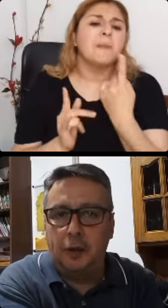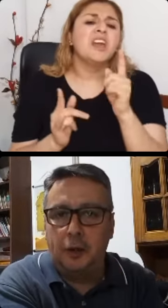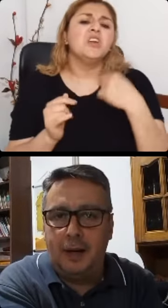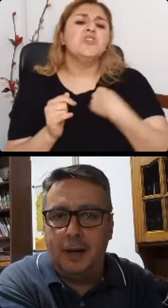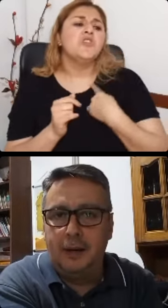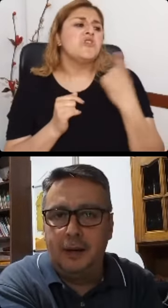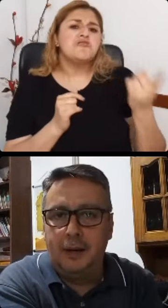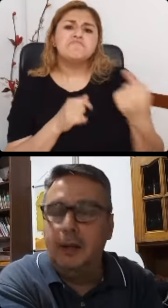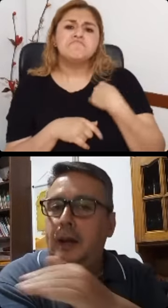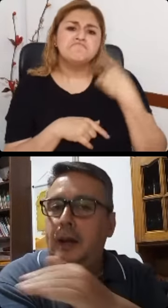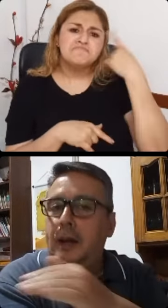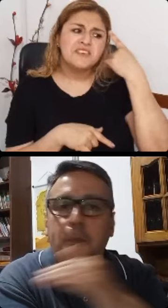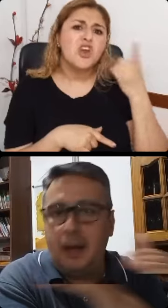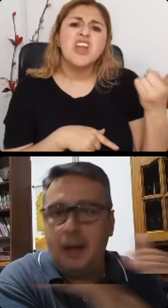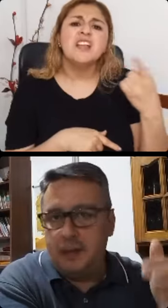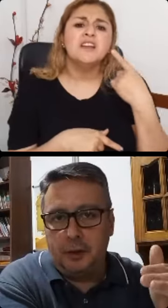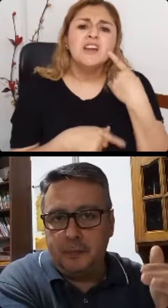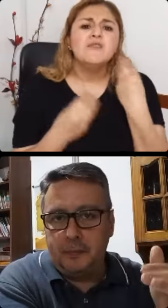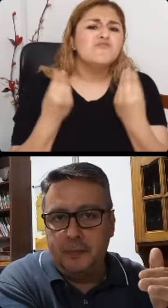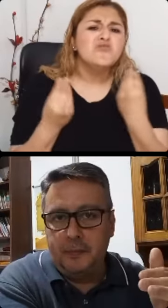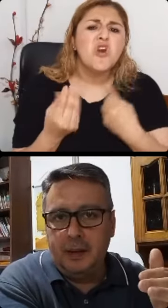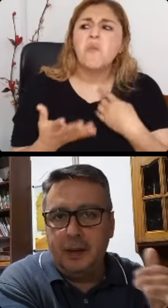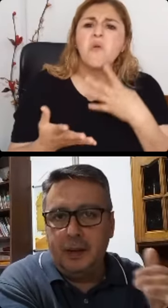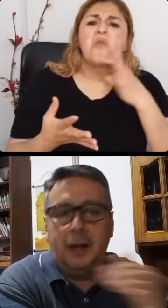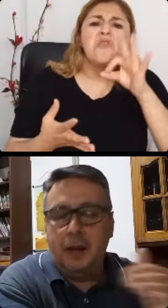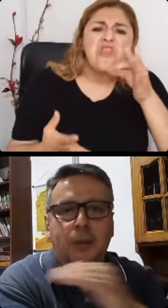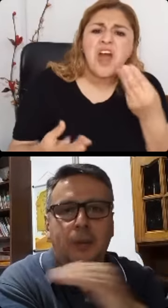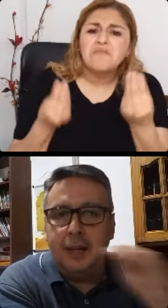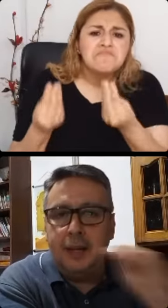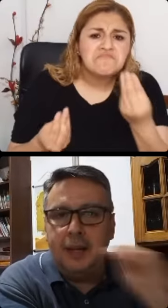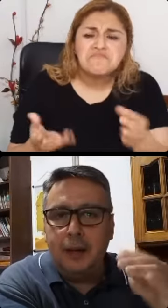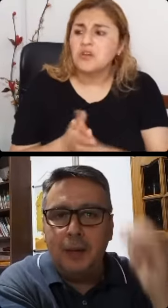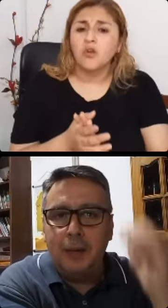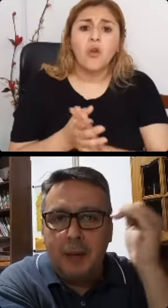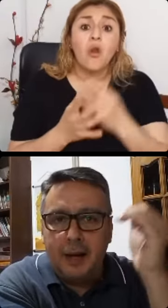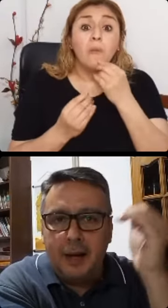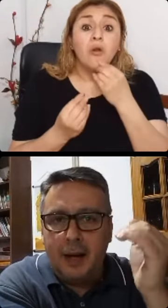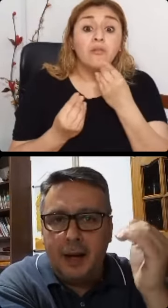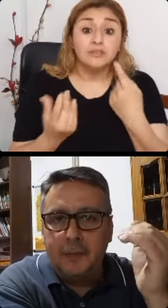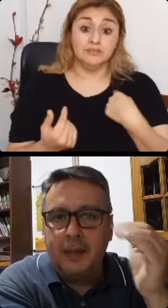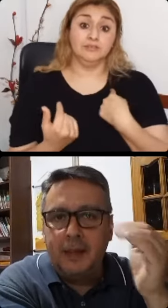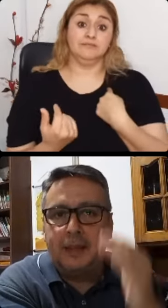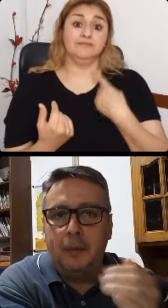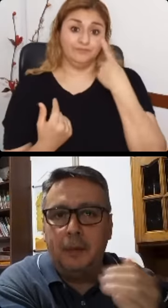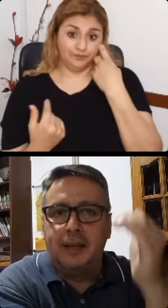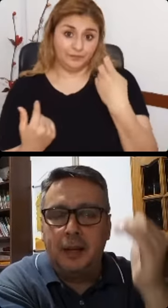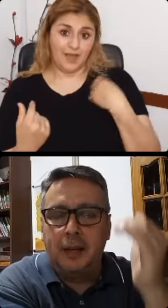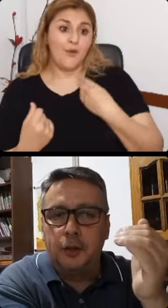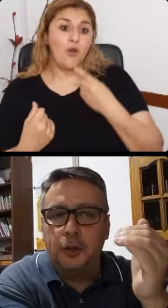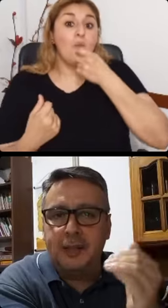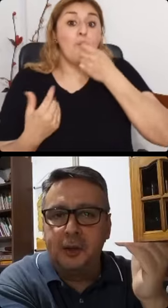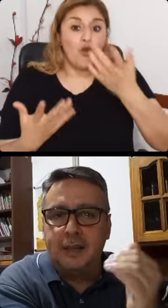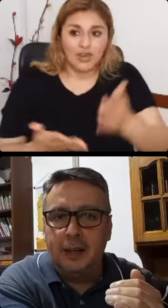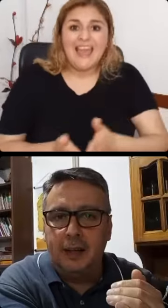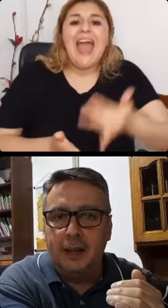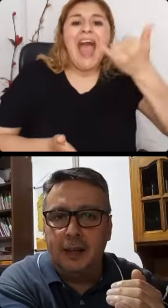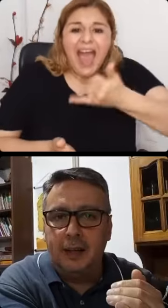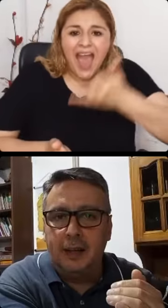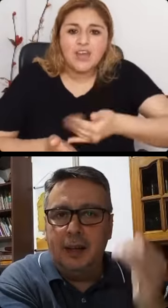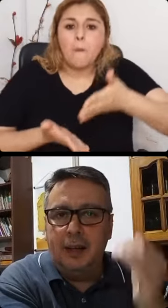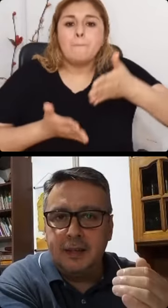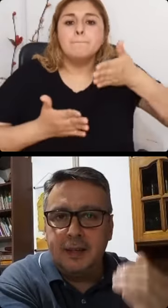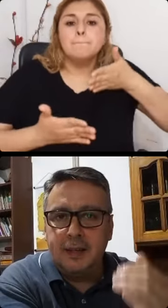es normal? En un parámetro en una línea en una marca que establece que 12-7